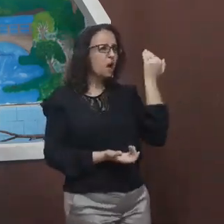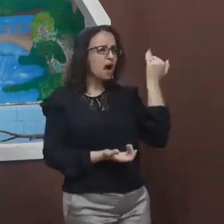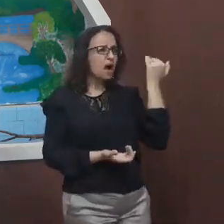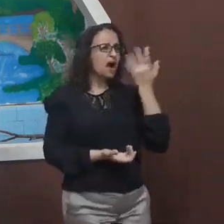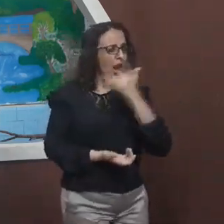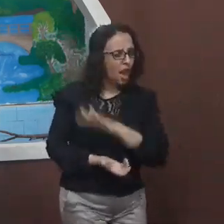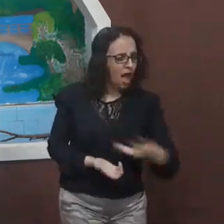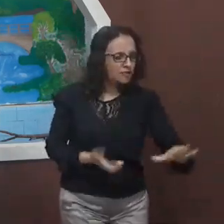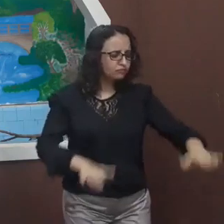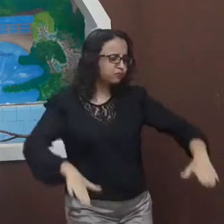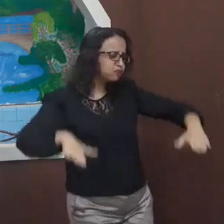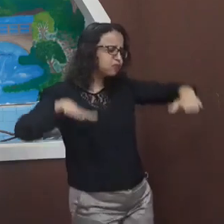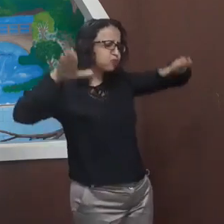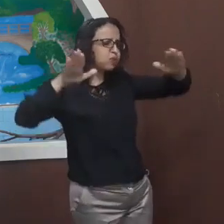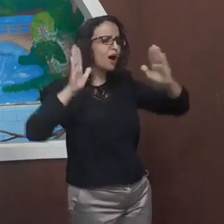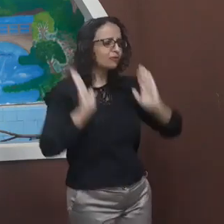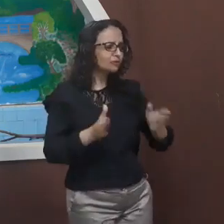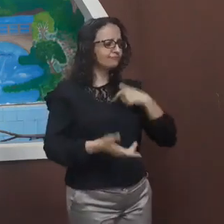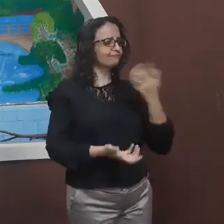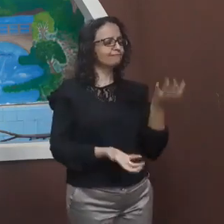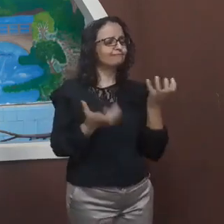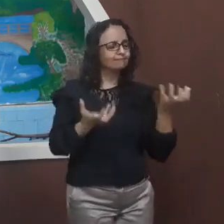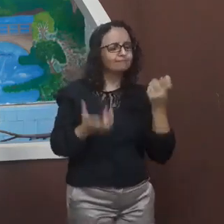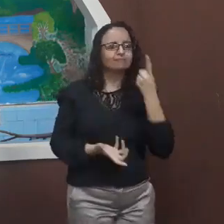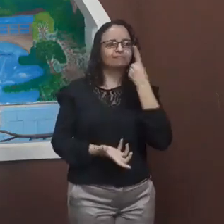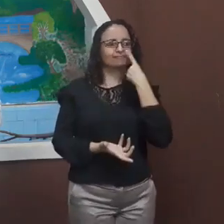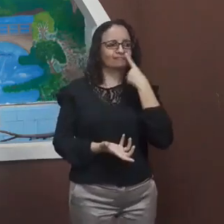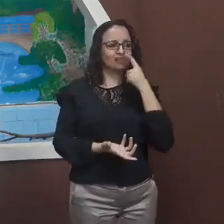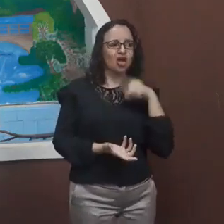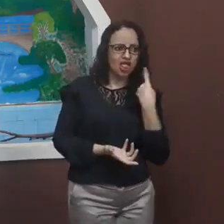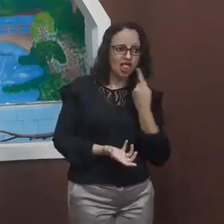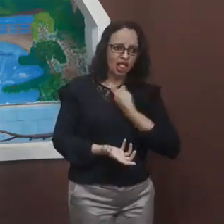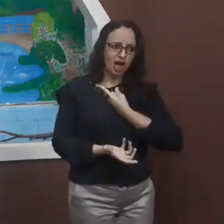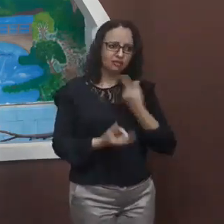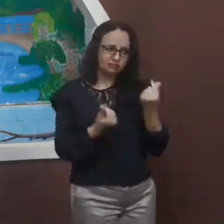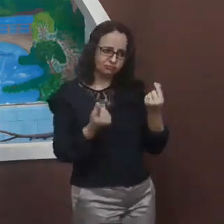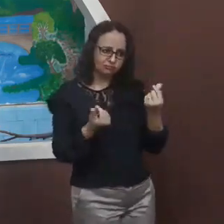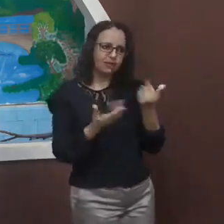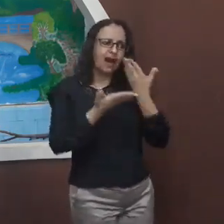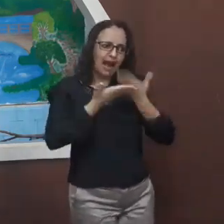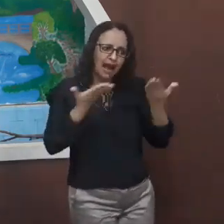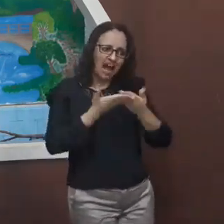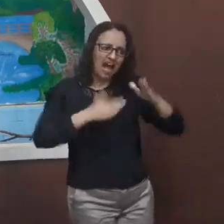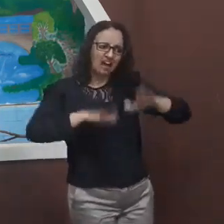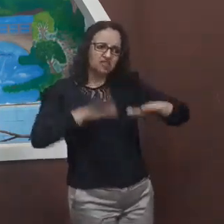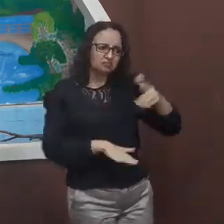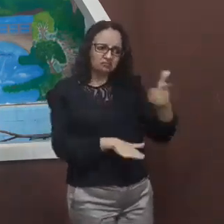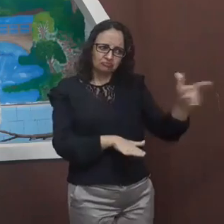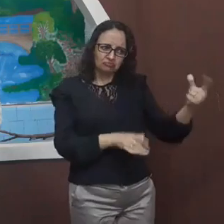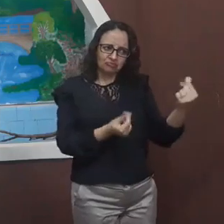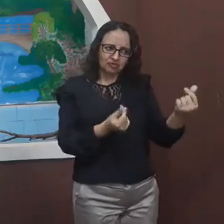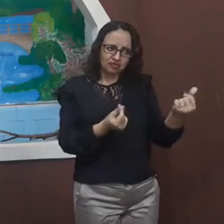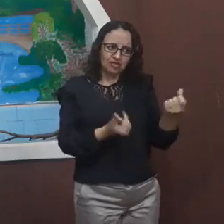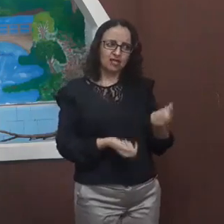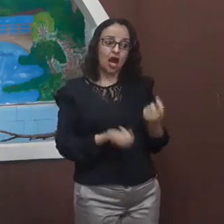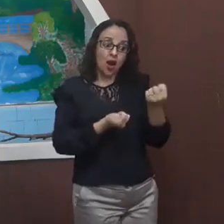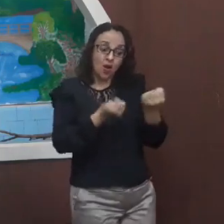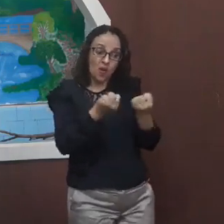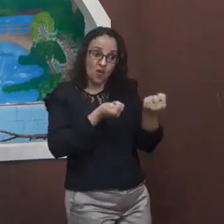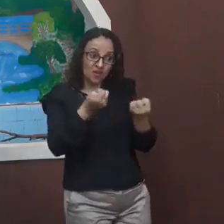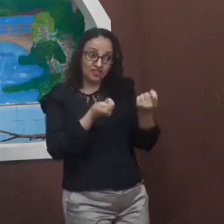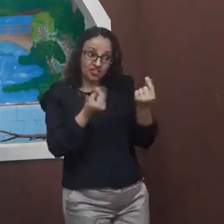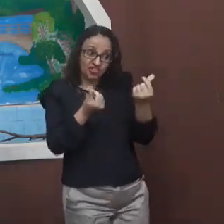vejo. Nós gastamos até um certo dinheiro, às vezes que nós nem temos, nós gastamos o